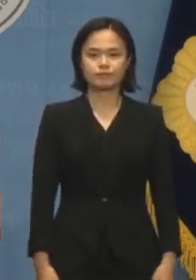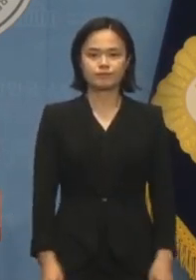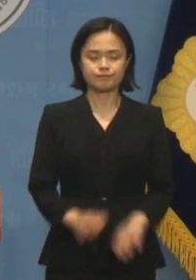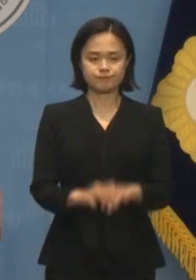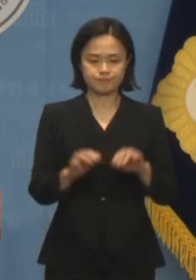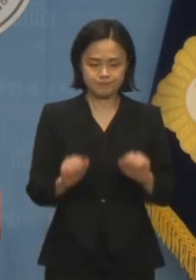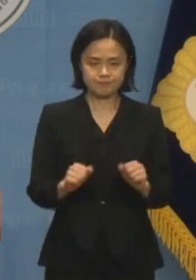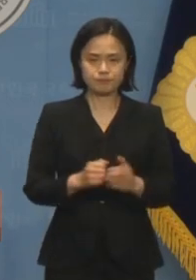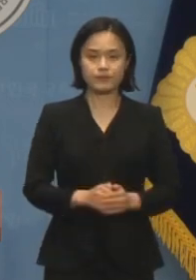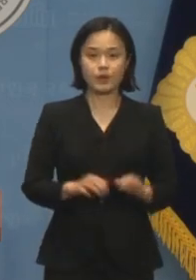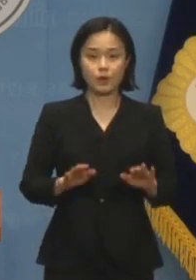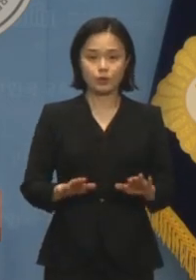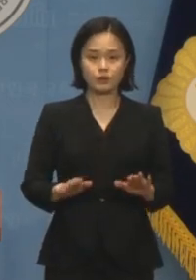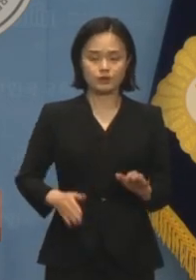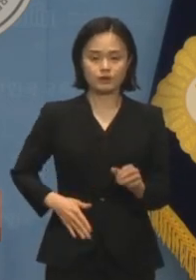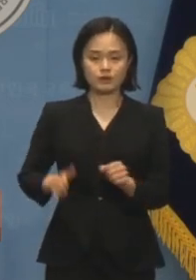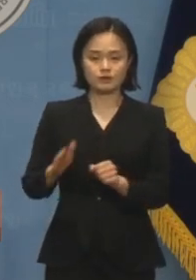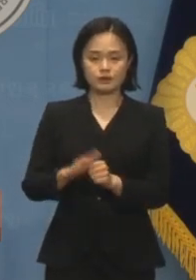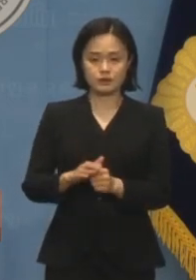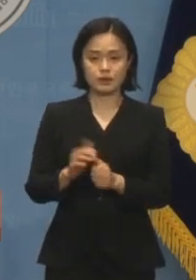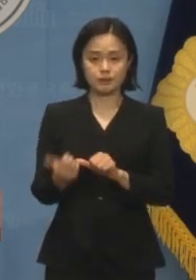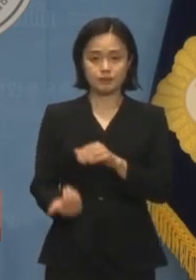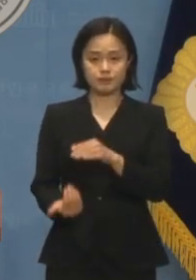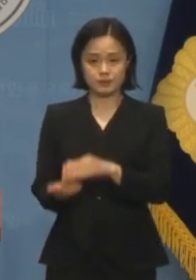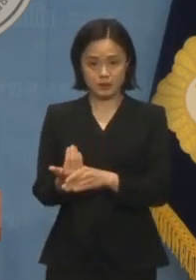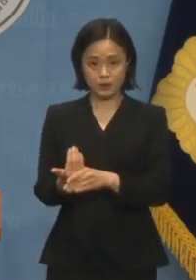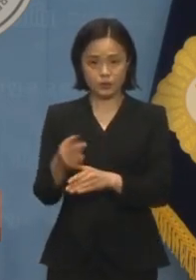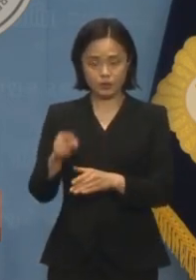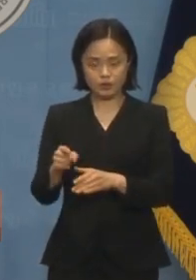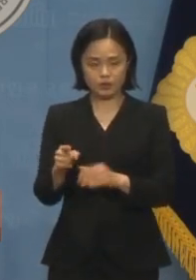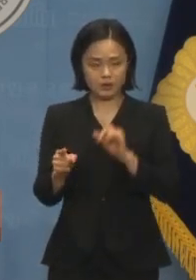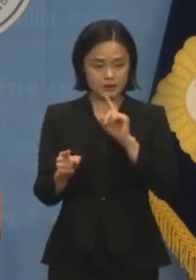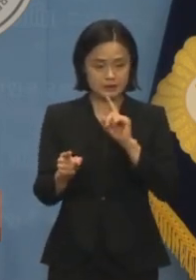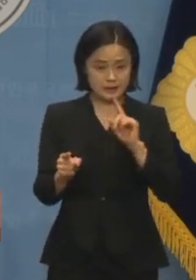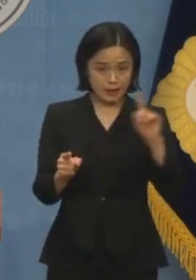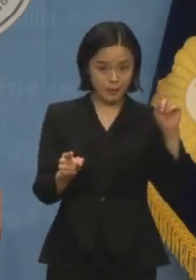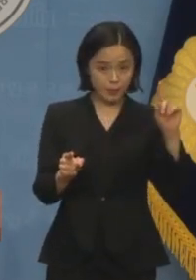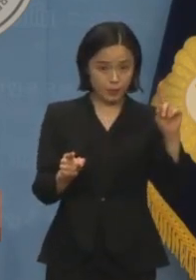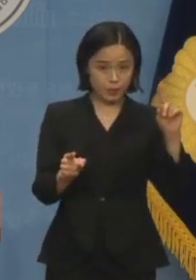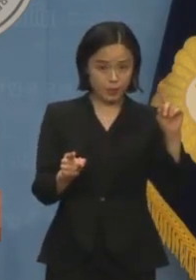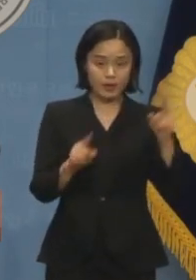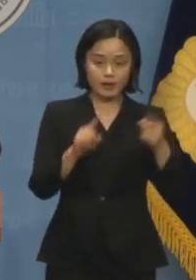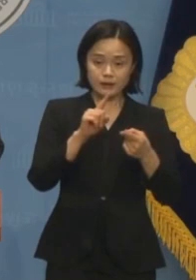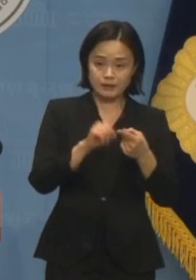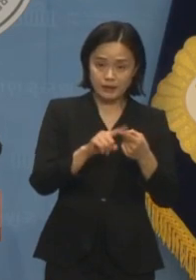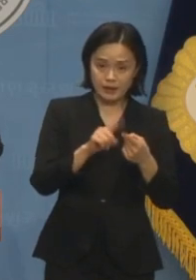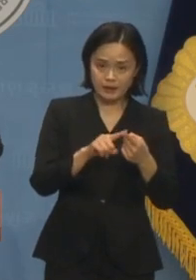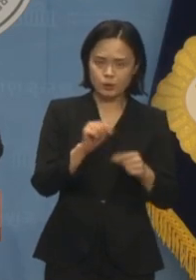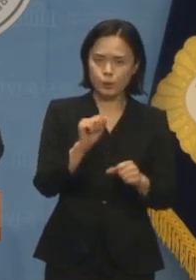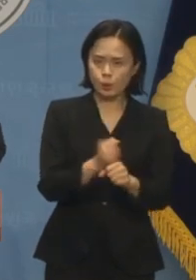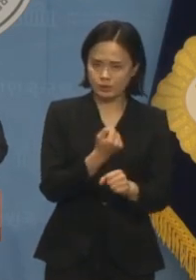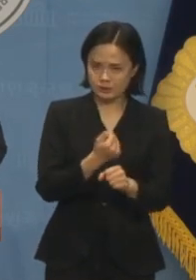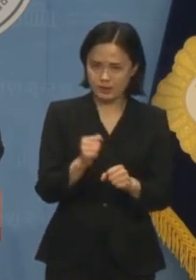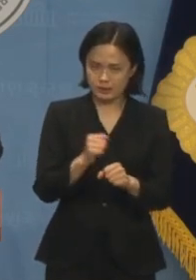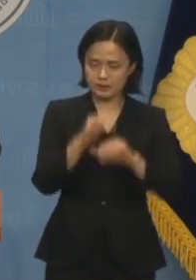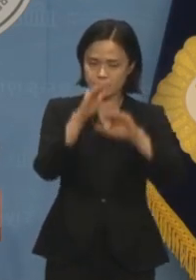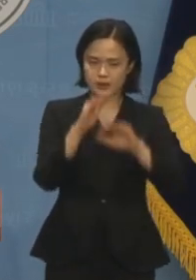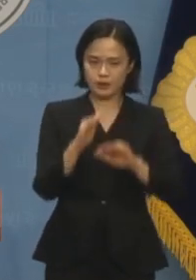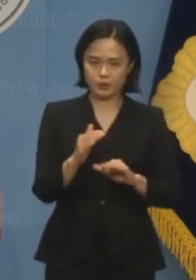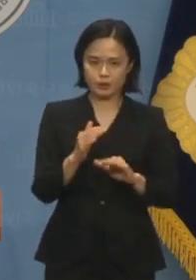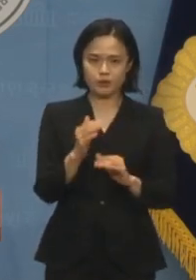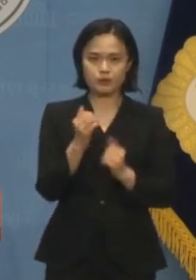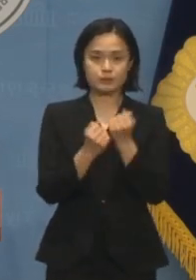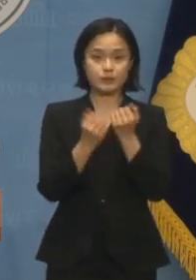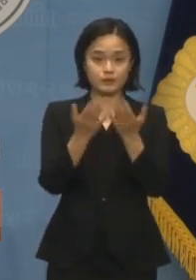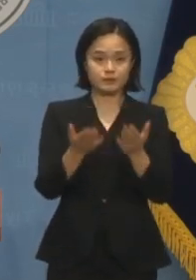최상병 사망사고 재보공작 관련해서 세 번째 기자회견문을 낭독하겠습니다. 존경하는